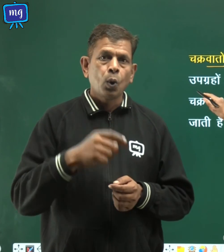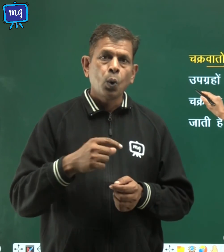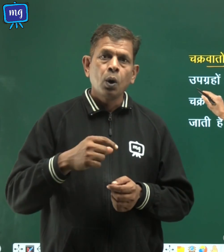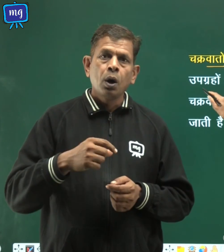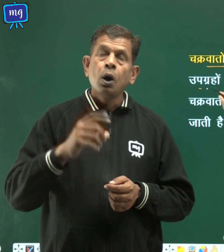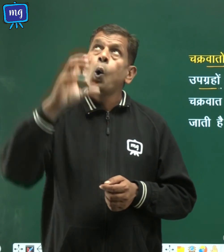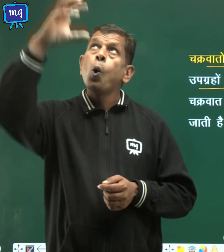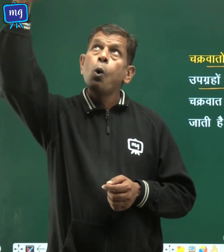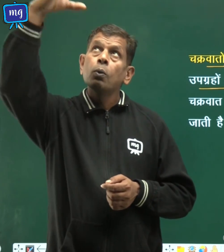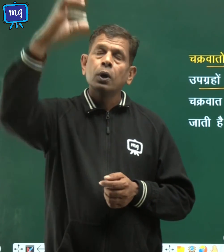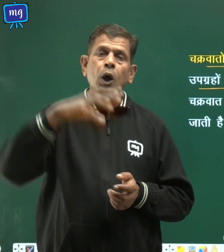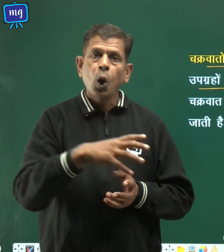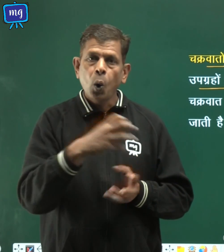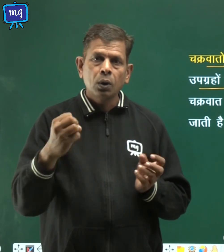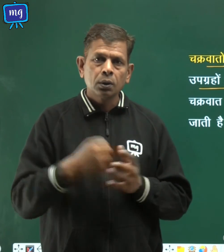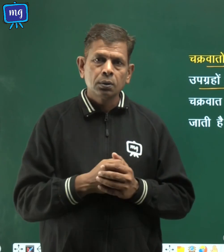उपग्रहों और